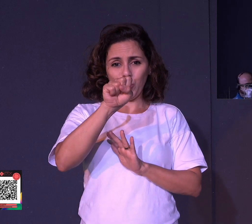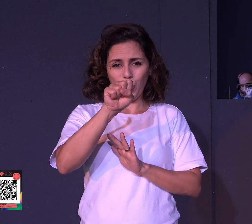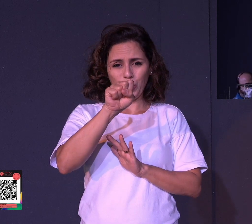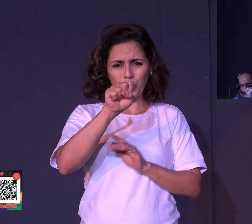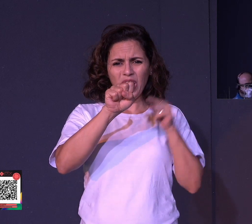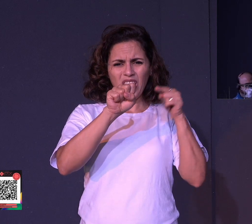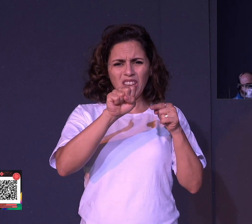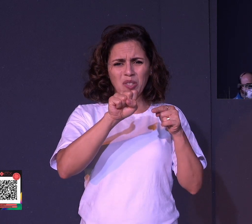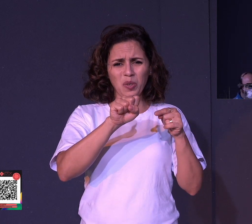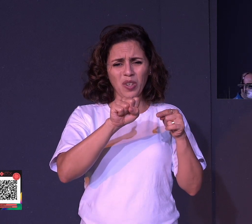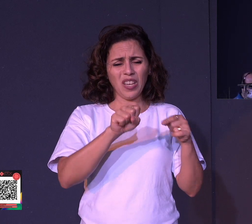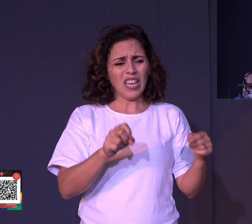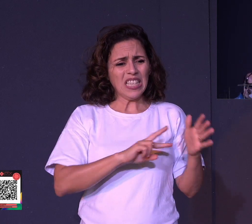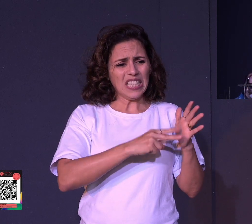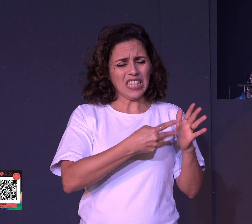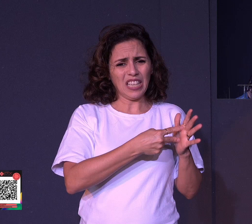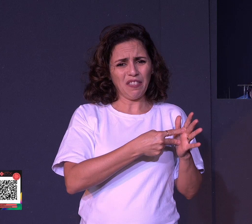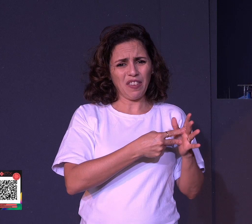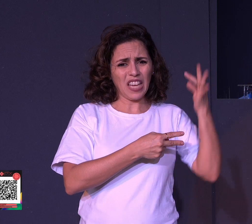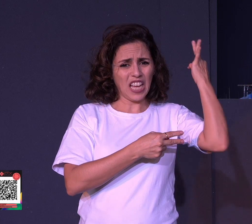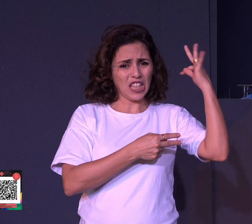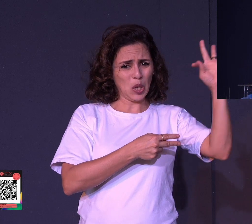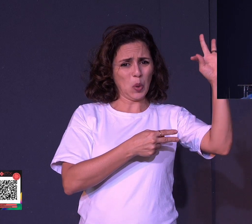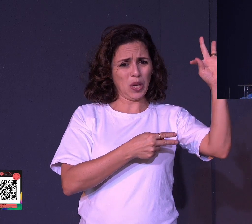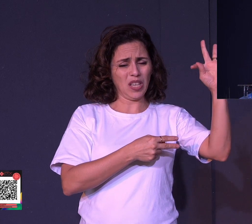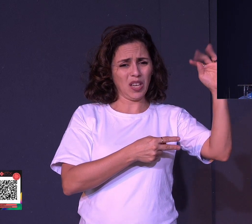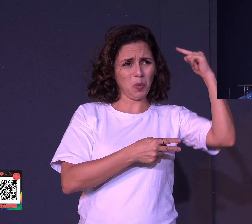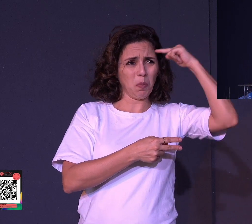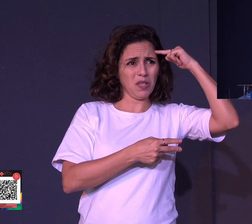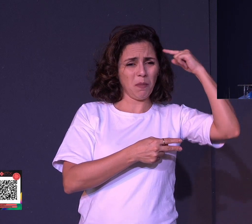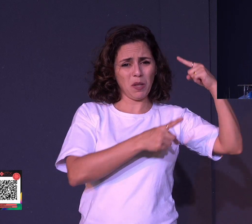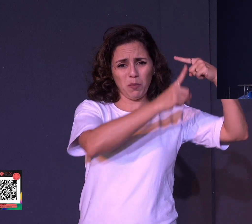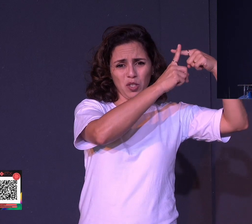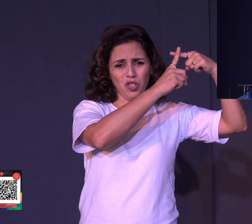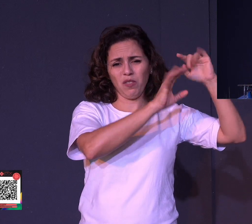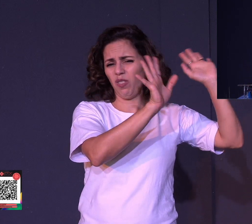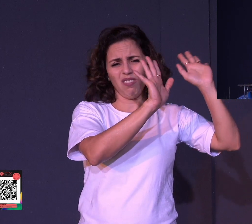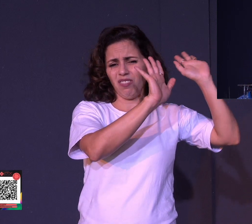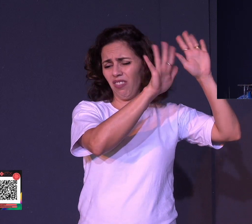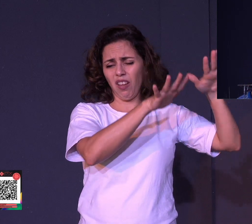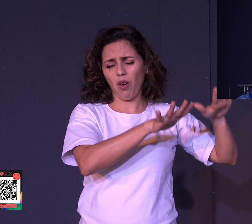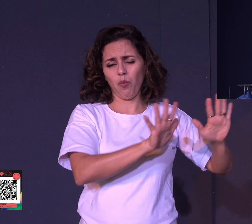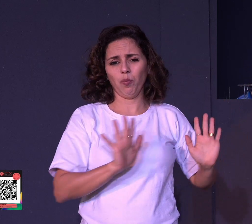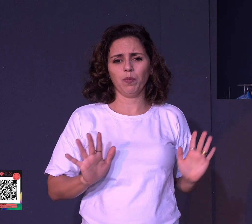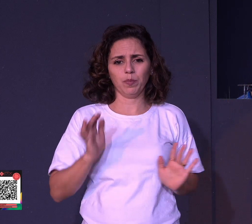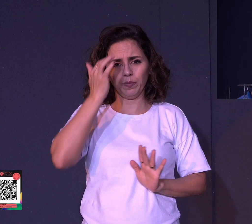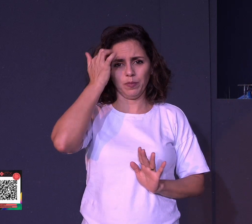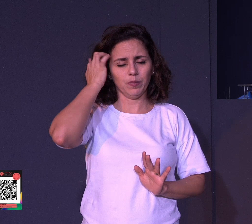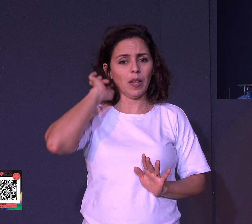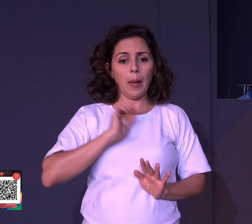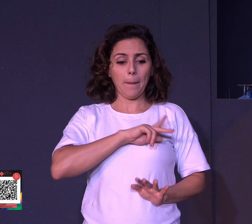de Jesus. Paulo é claro quando afirma que precisamos tomar cuidado com aquilo que se instala em nossa mente.